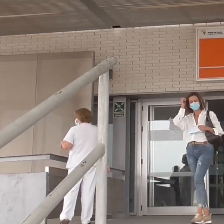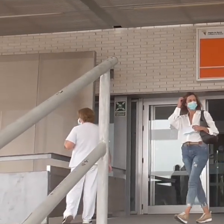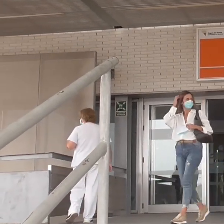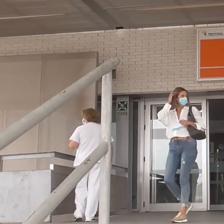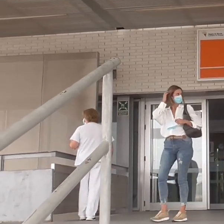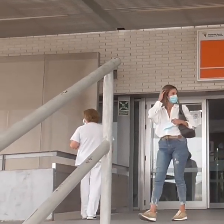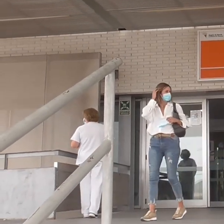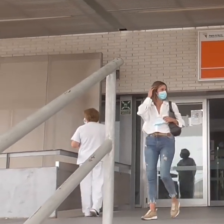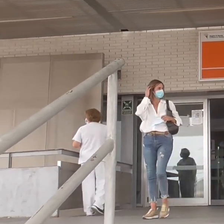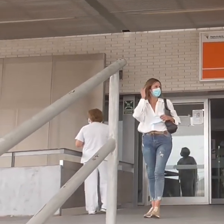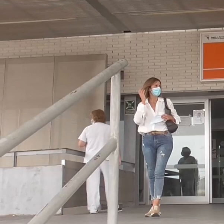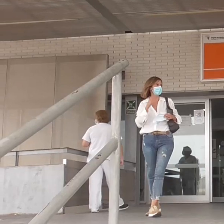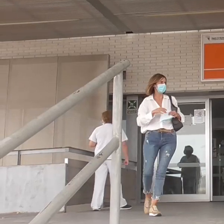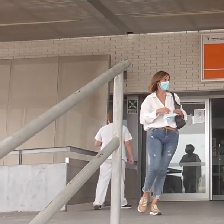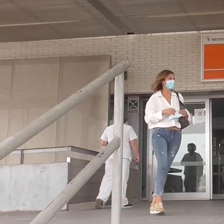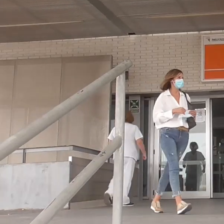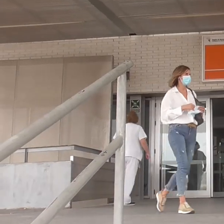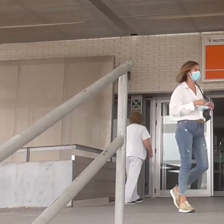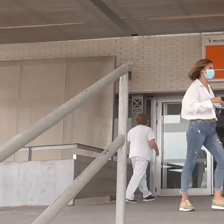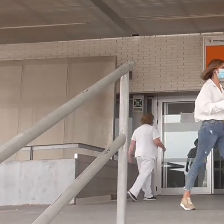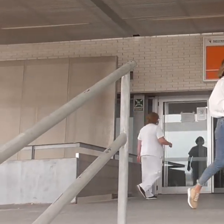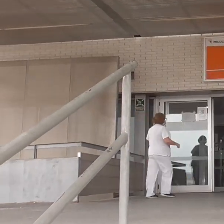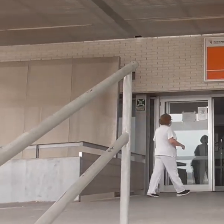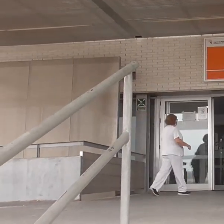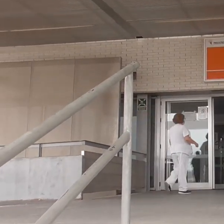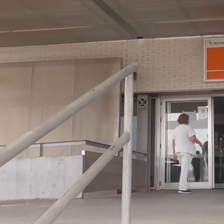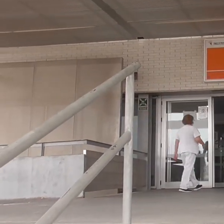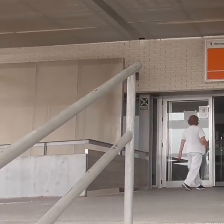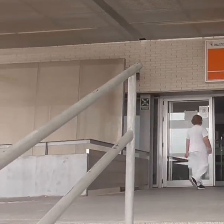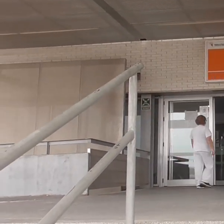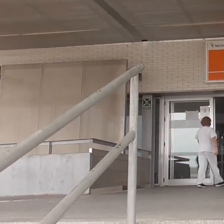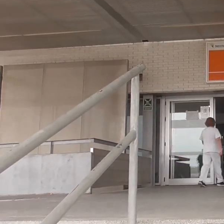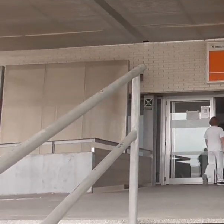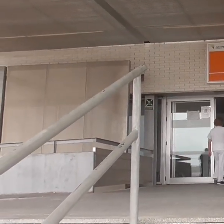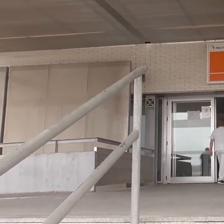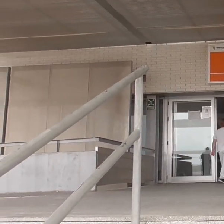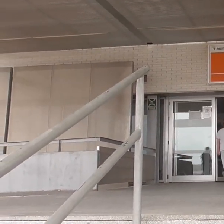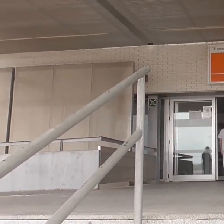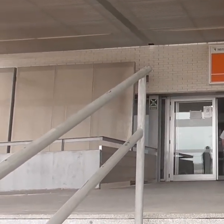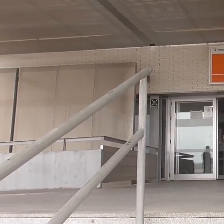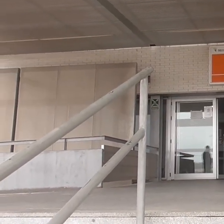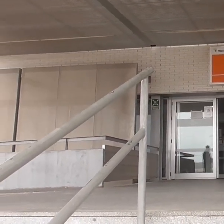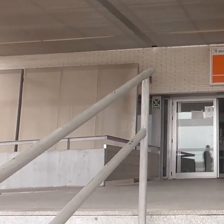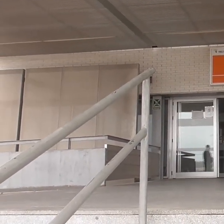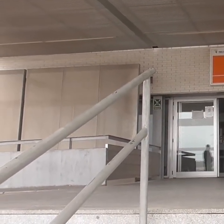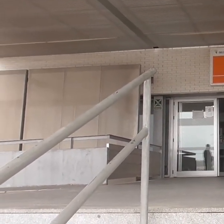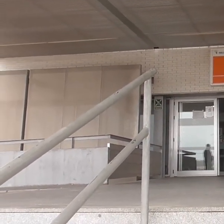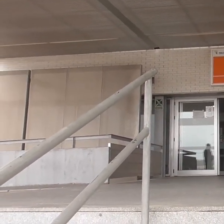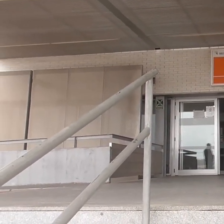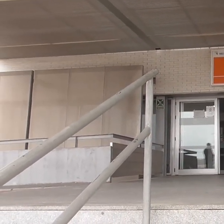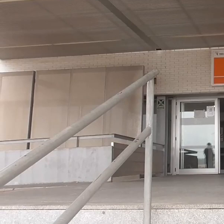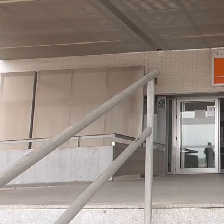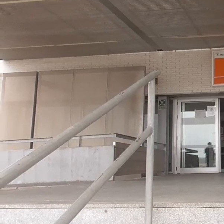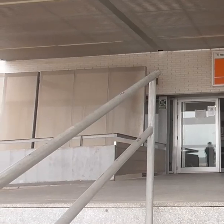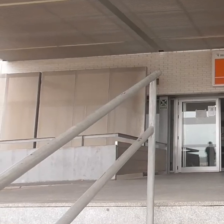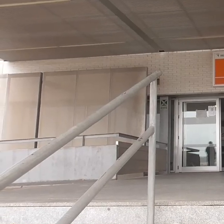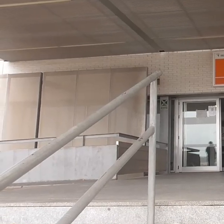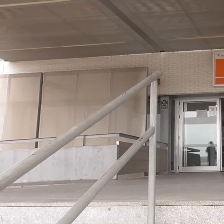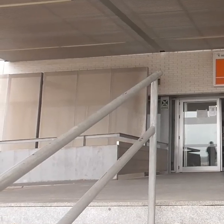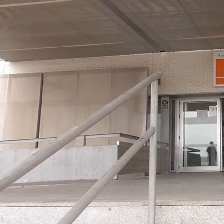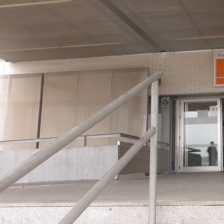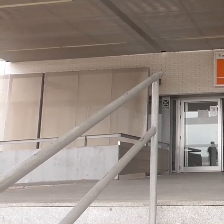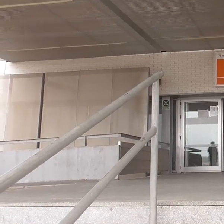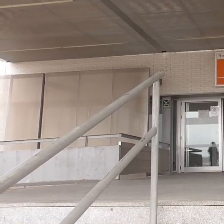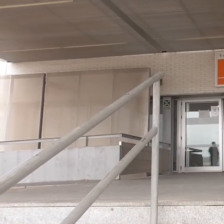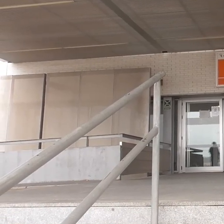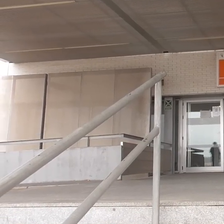Meseguer. Nosotros hemos aumentado las plantillas del Morales Meseguer a costa nuestra, con nuestro presupuesto, sin